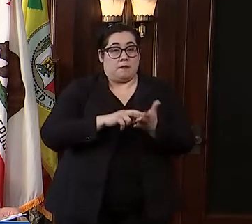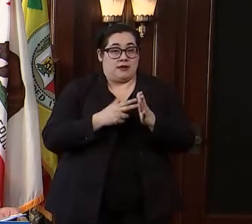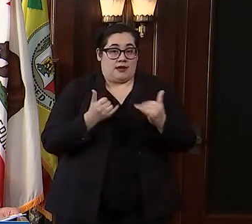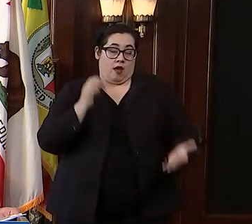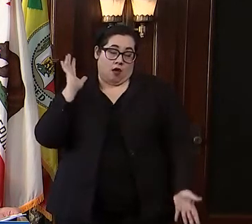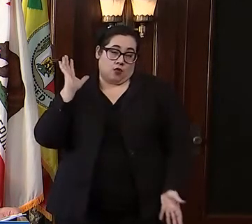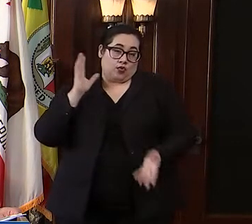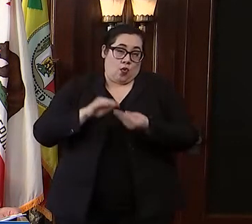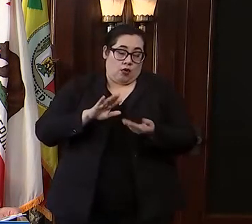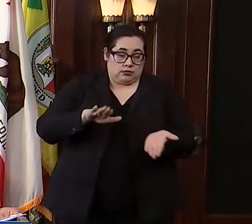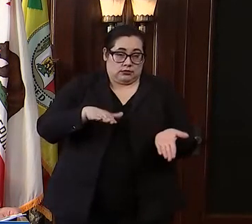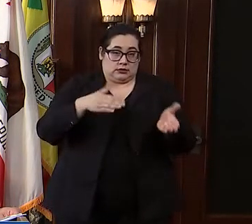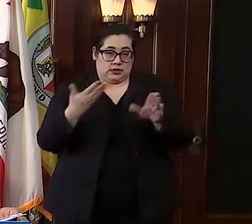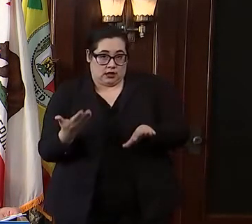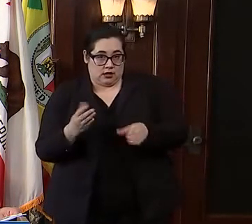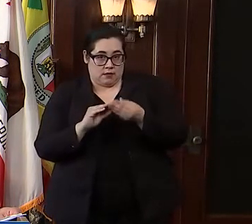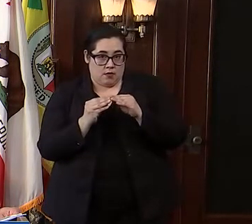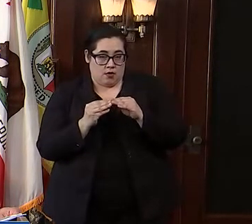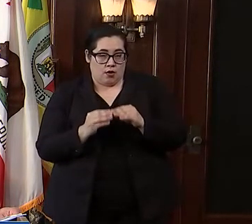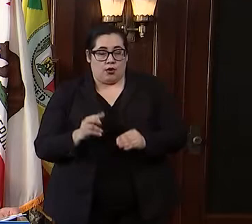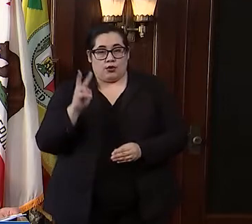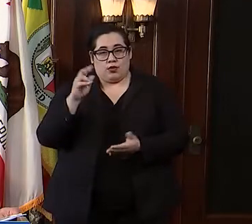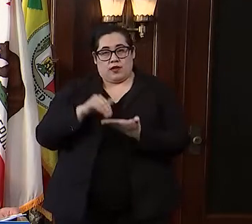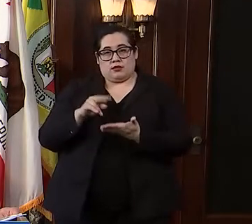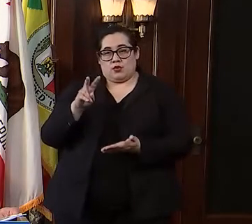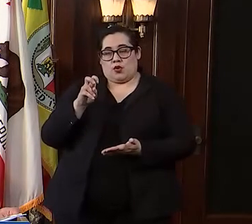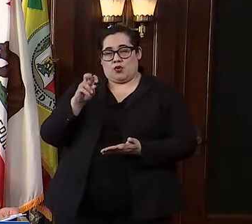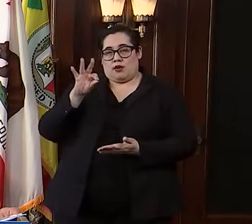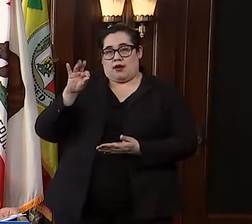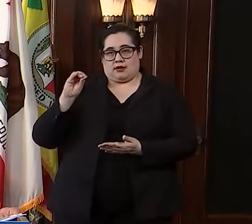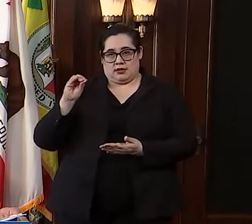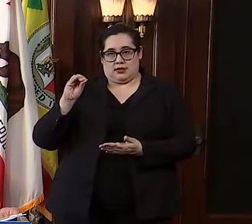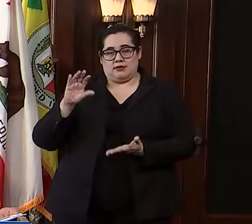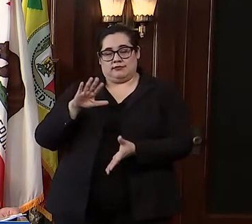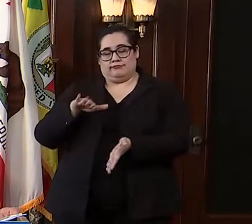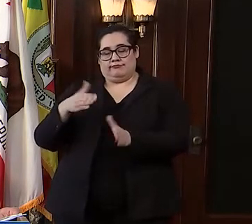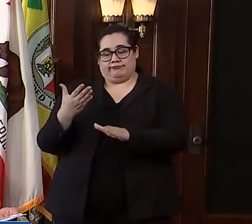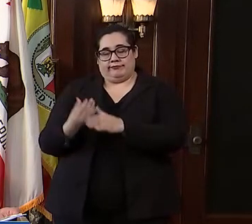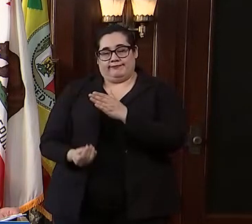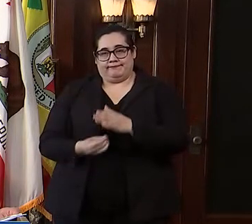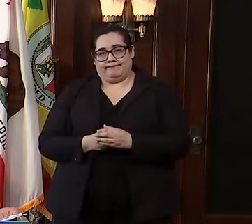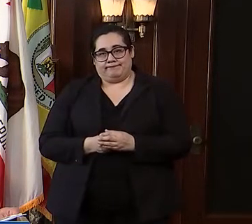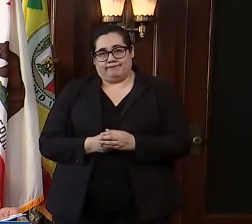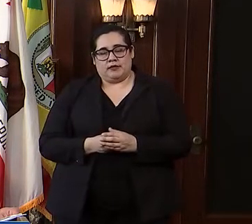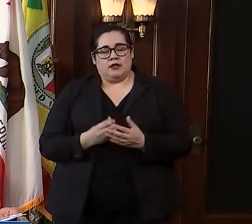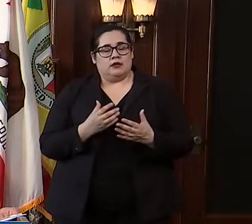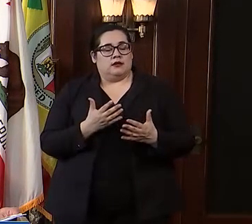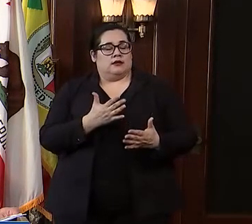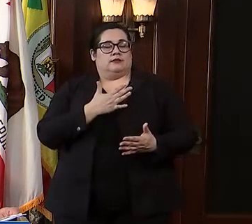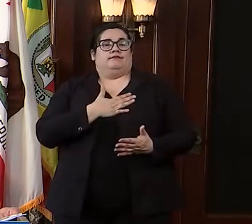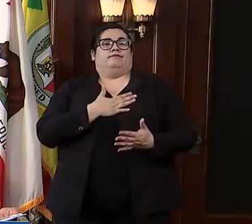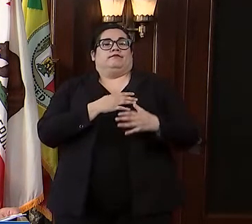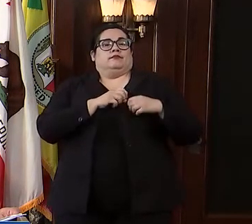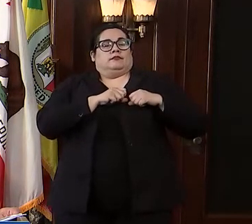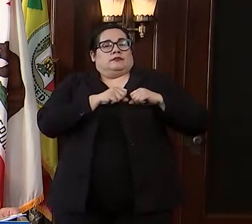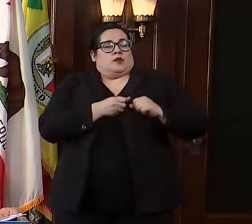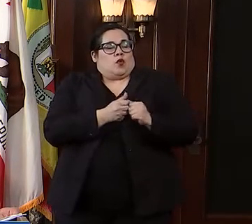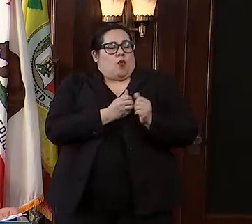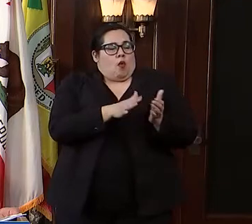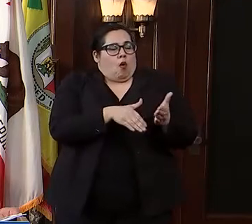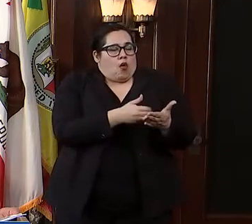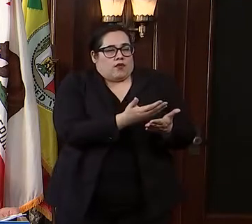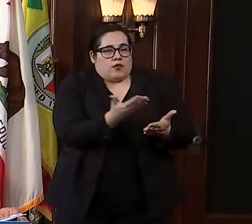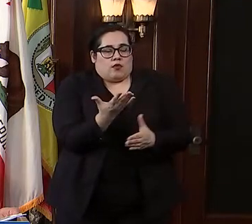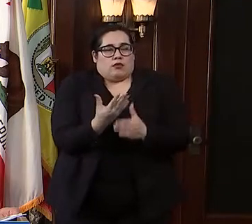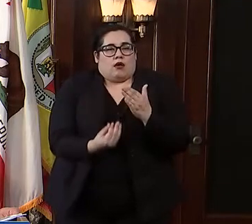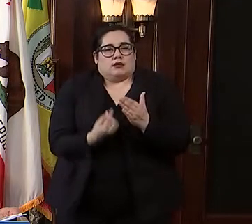un total ahora de 2,290 muertes. Y oramos con todos quienes han perdido un ser